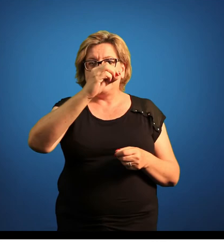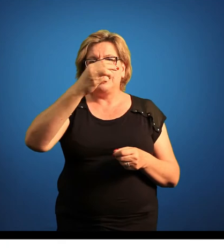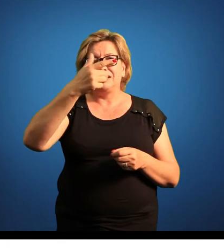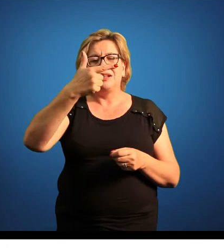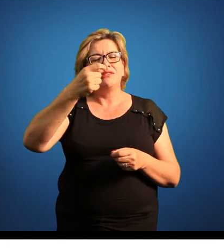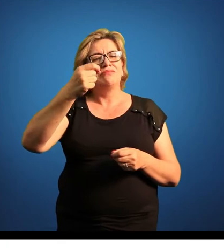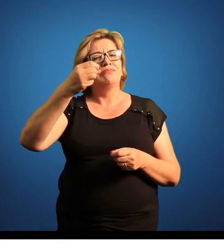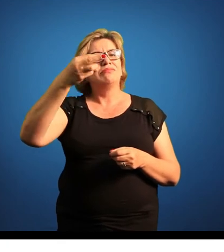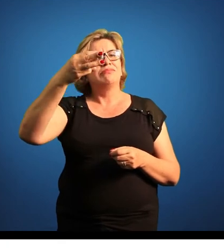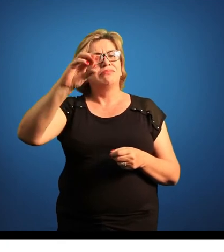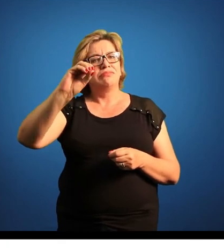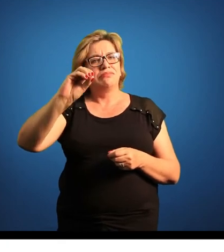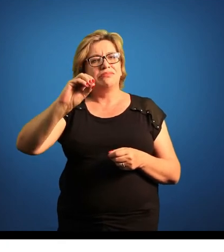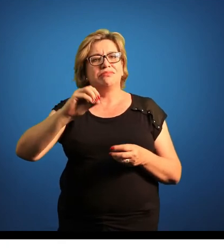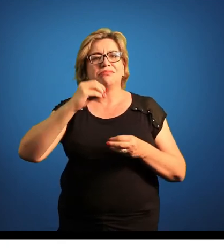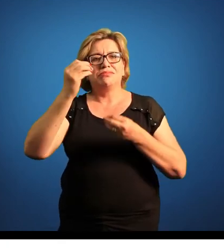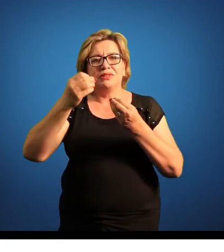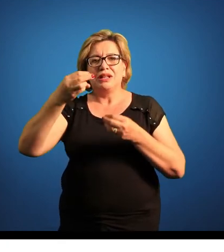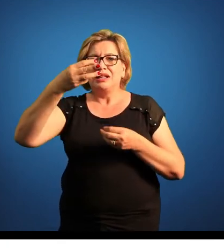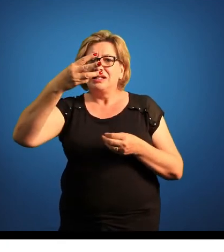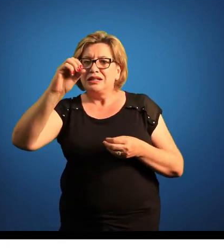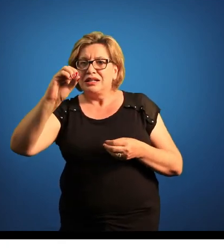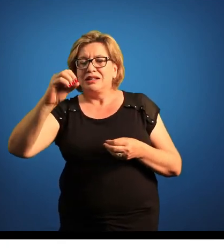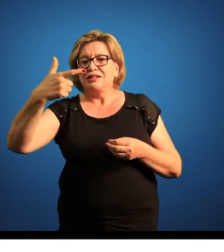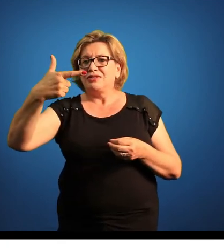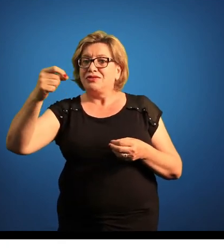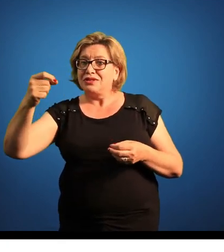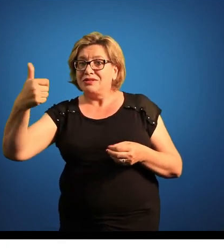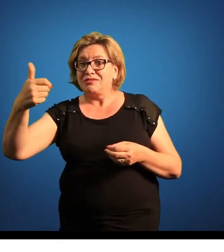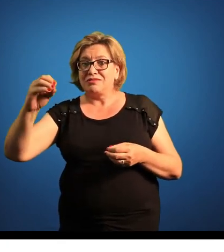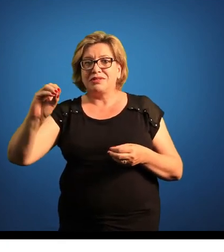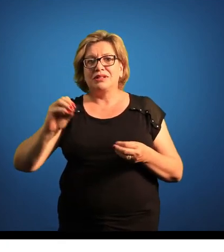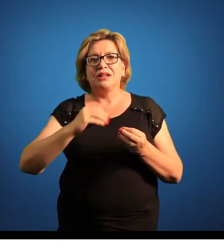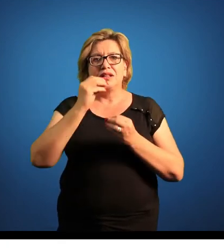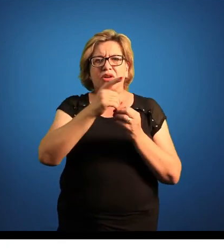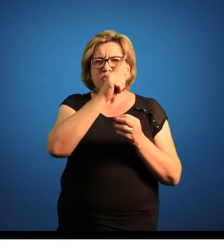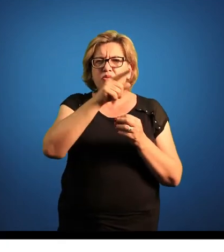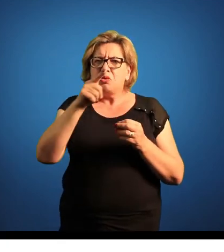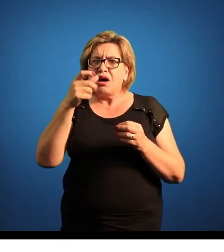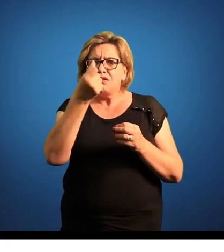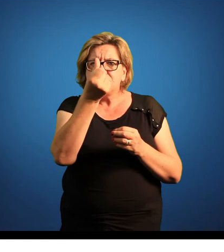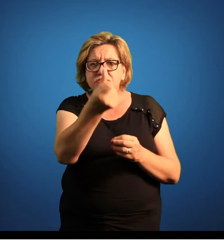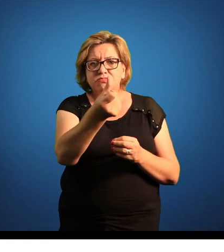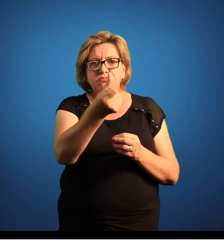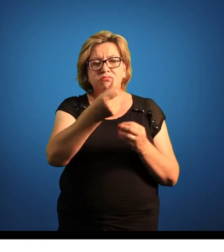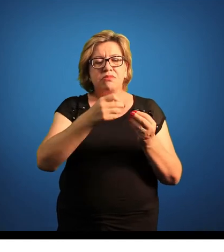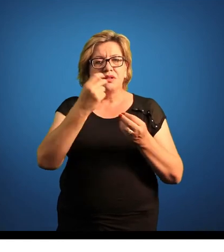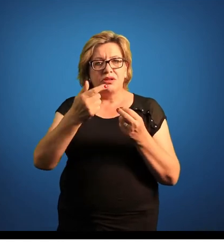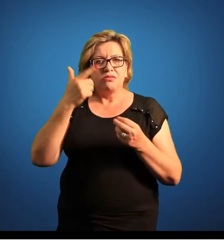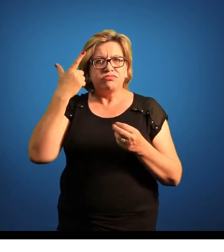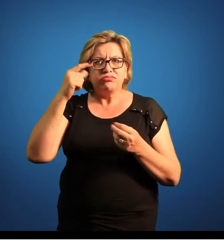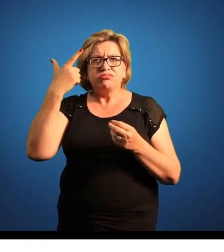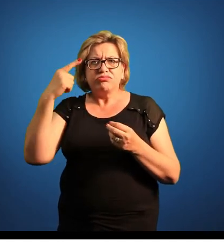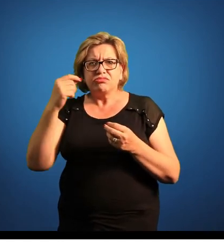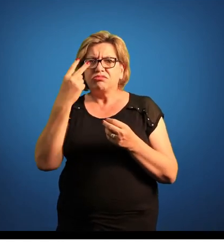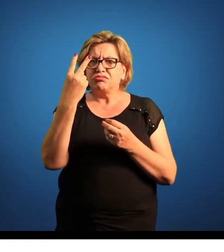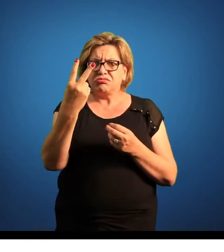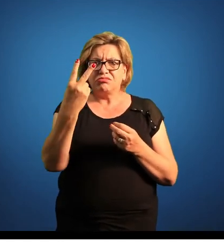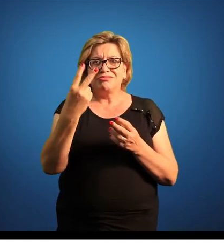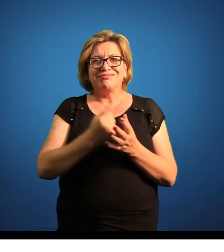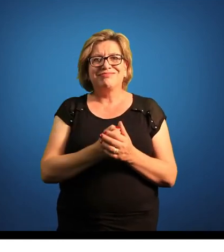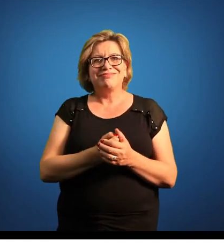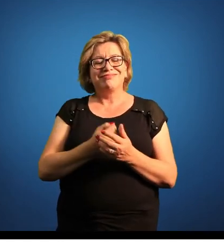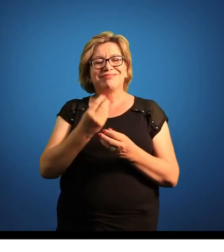30 e, novamente, 30, 20, 10, ou seja, são seis elementos aonde eles repetem duas vezes cada